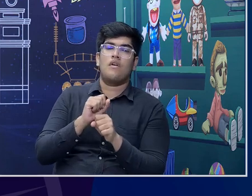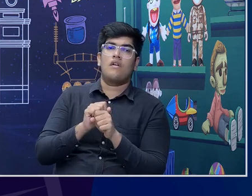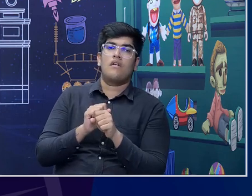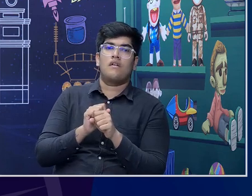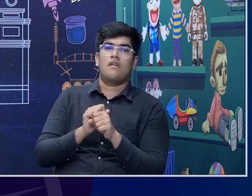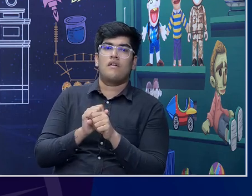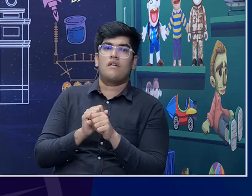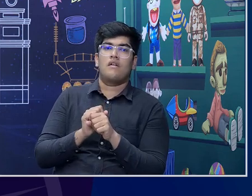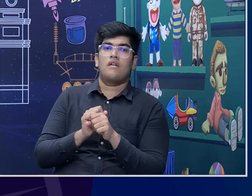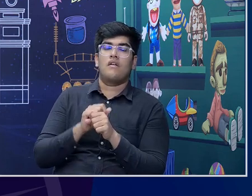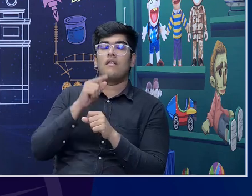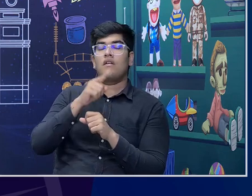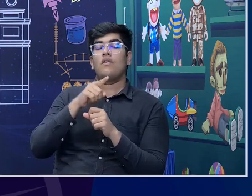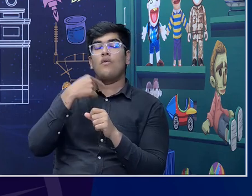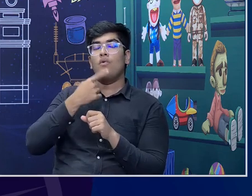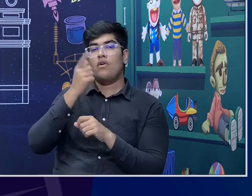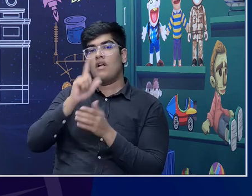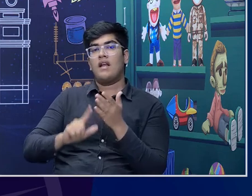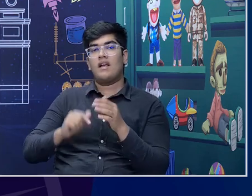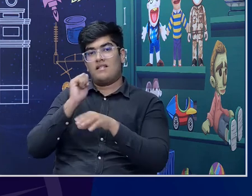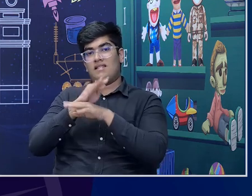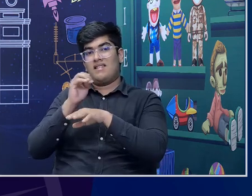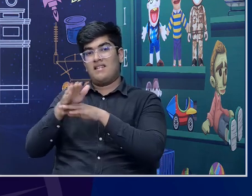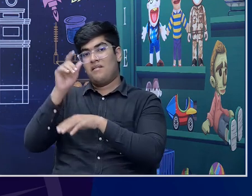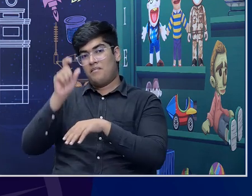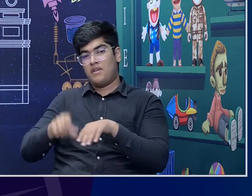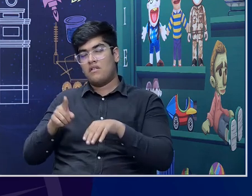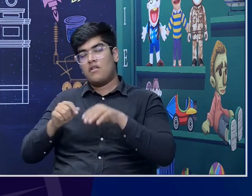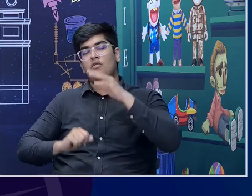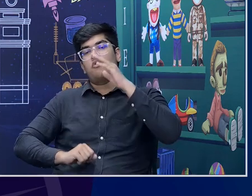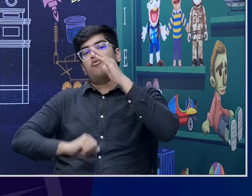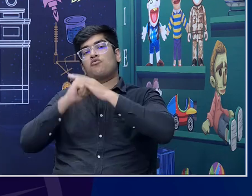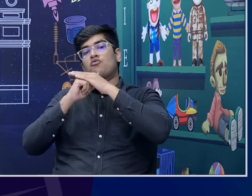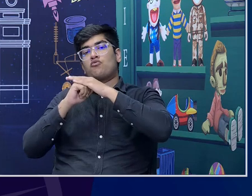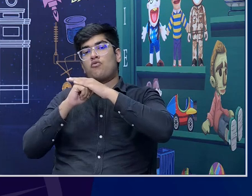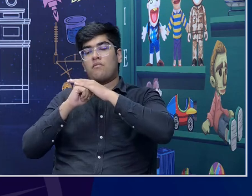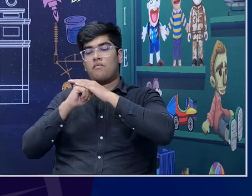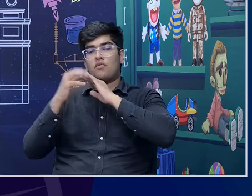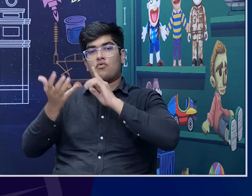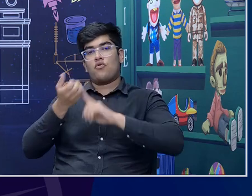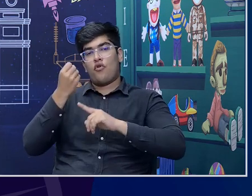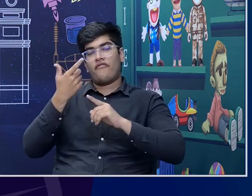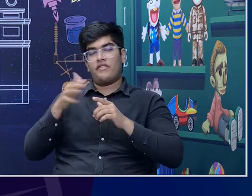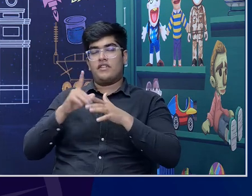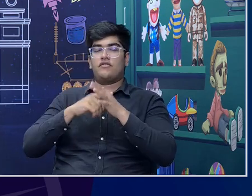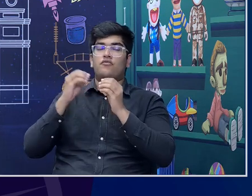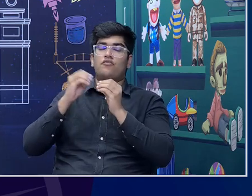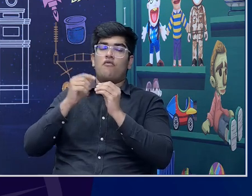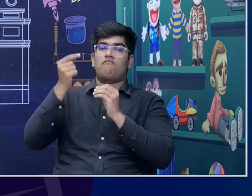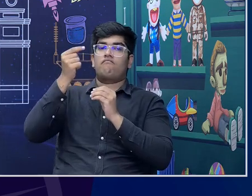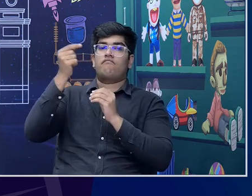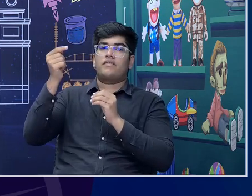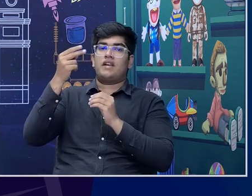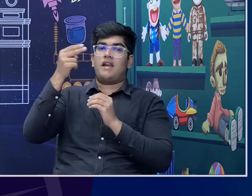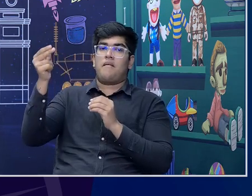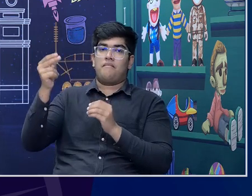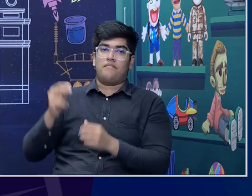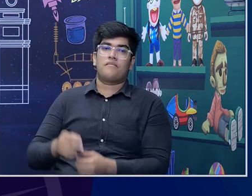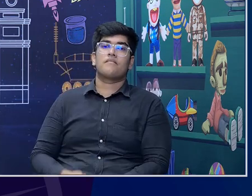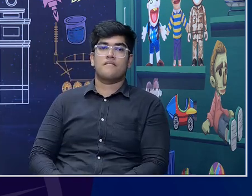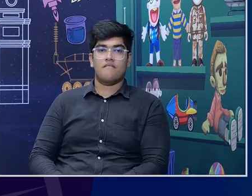और हमारी जो responsibility होत लाता है, तो कुवर सिंग जी के